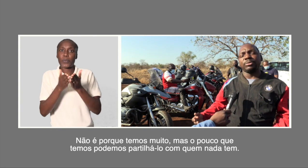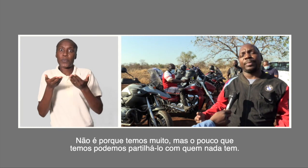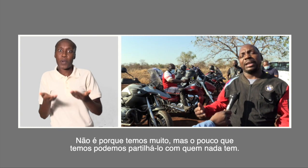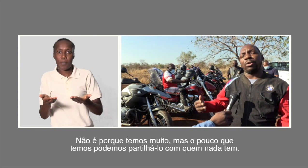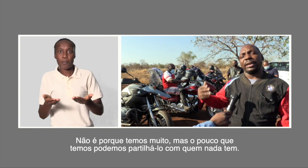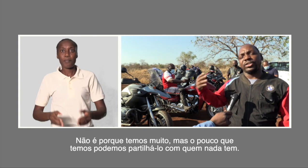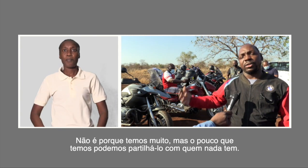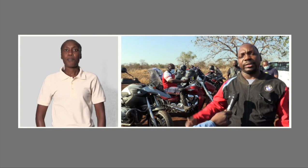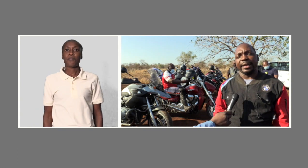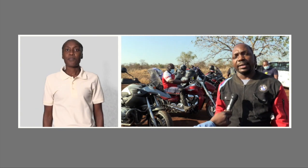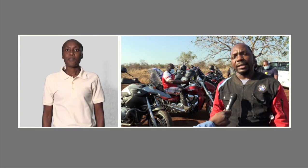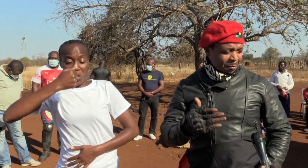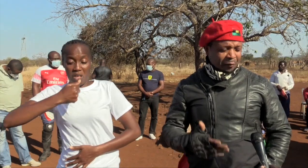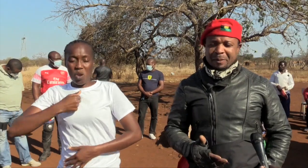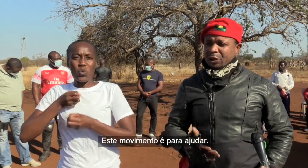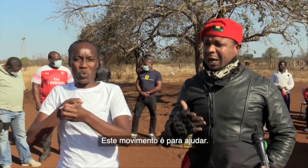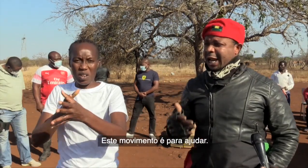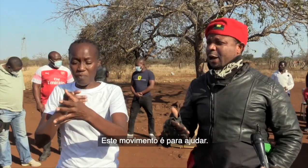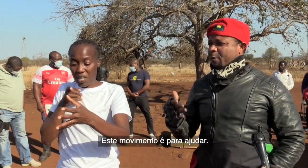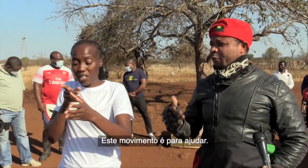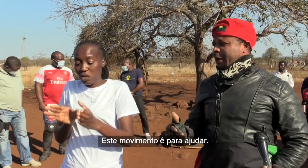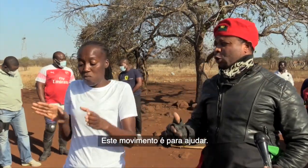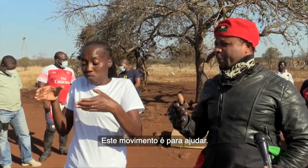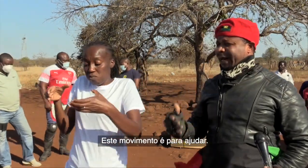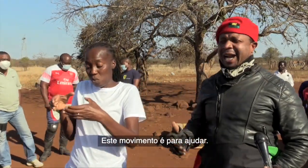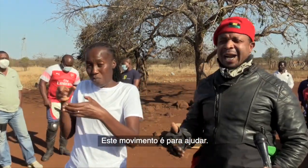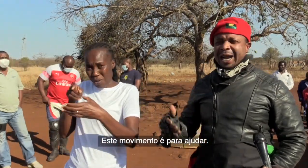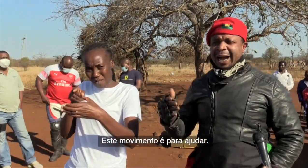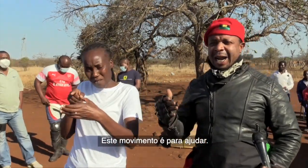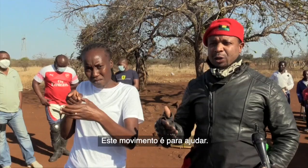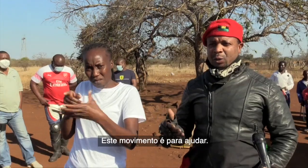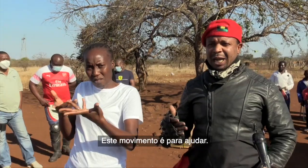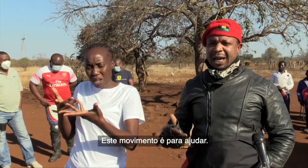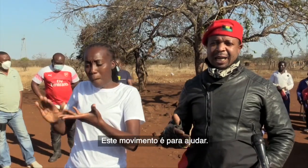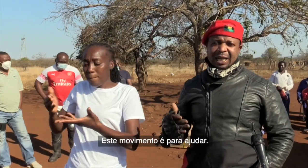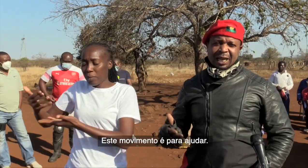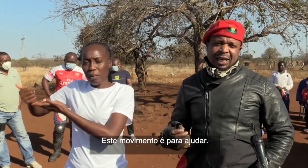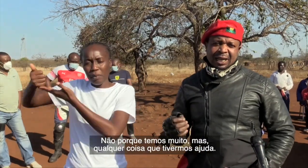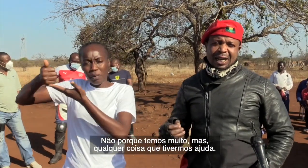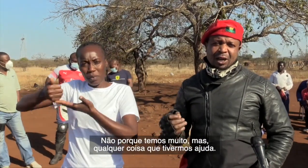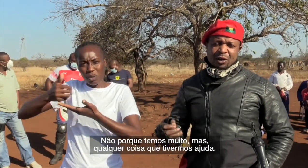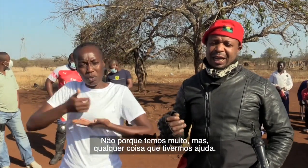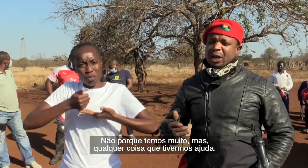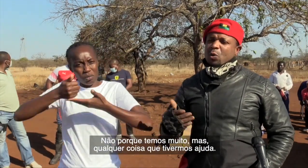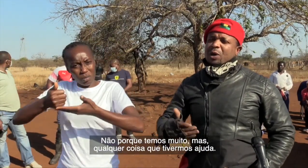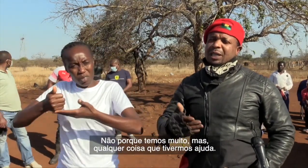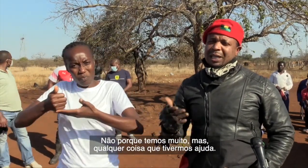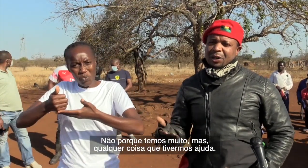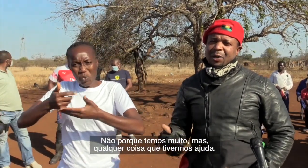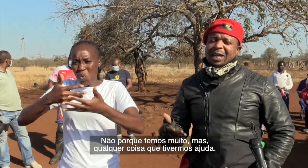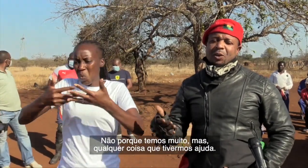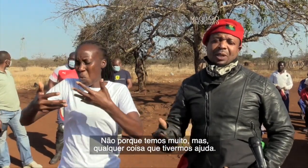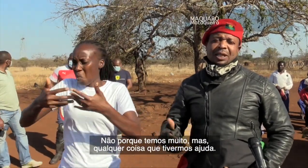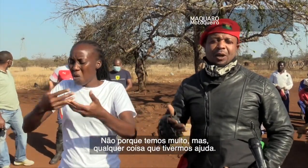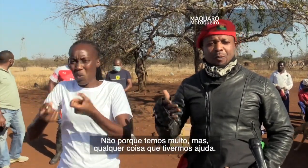nós temos, podemos partilhar com aqueles que não têm. O movimento é movimento para ajudar qualquer coisa que não se